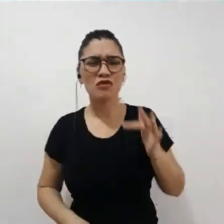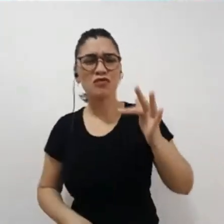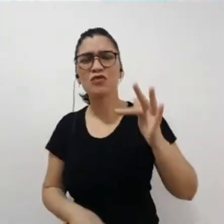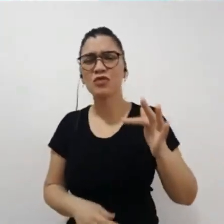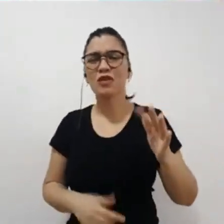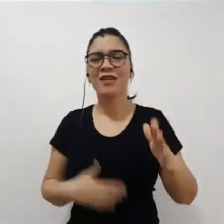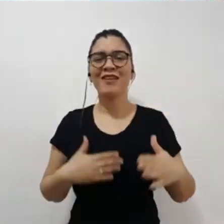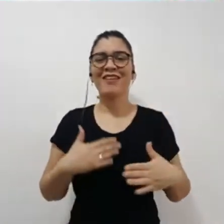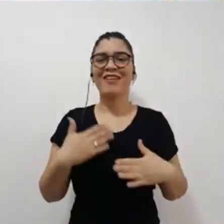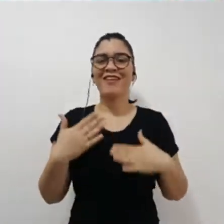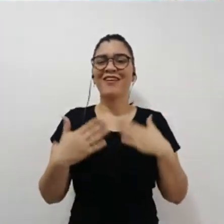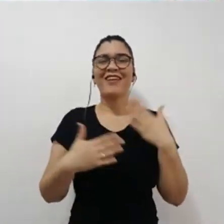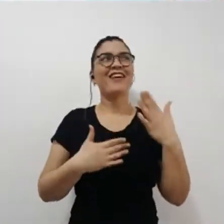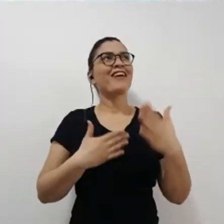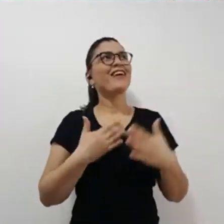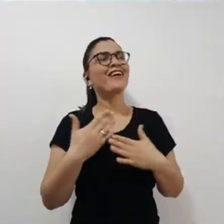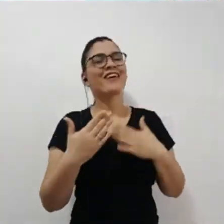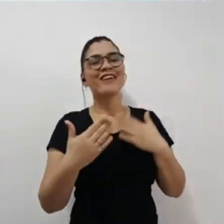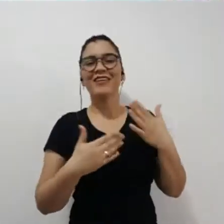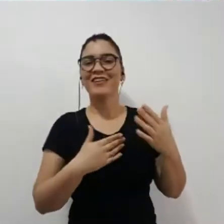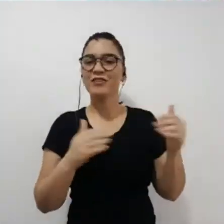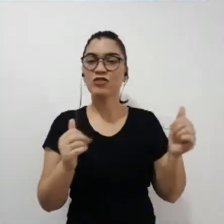consigo os seus molhos.